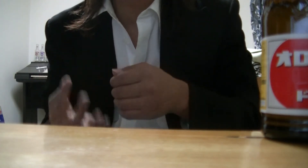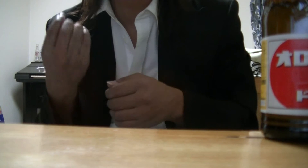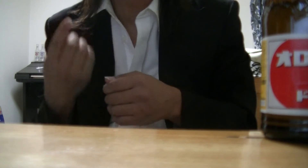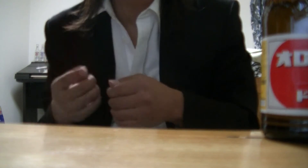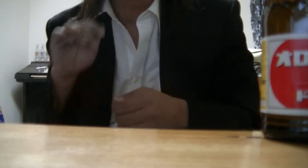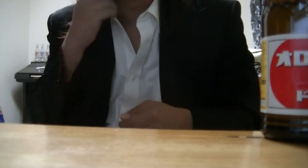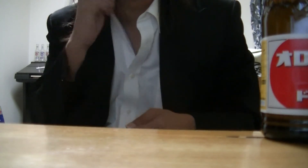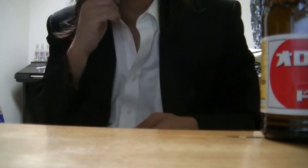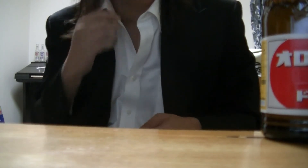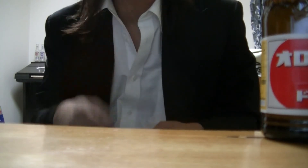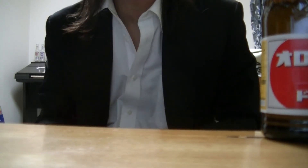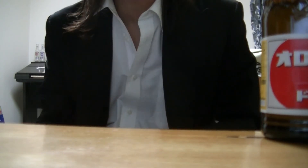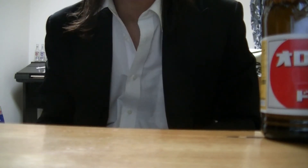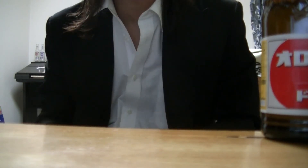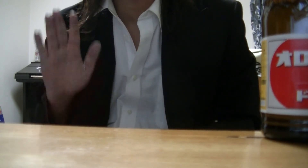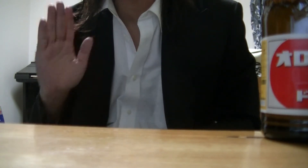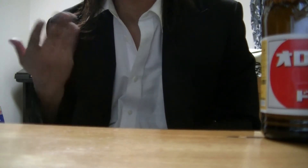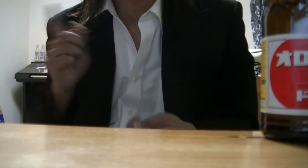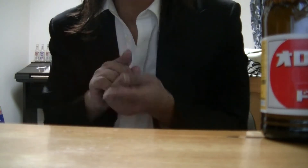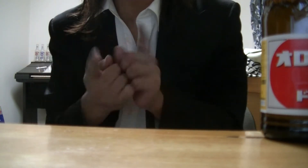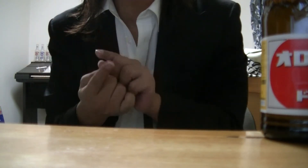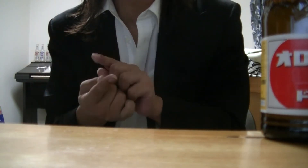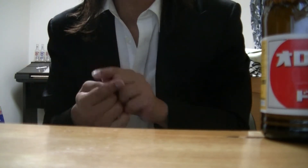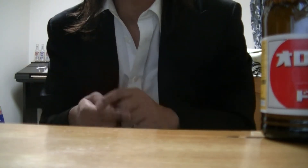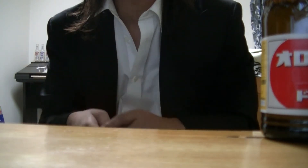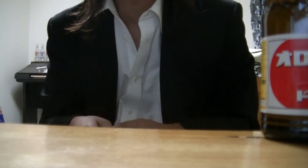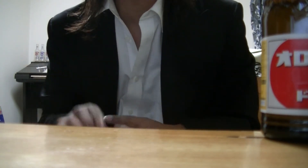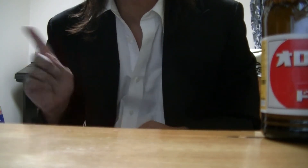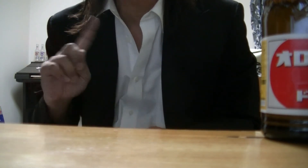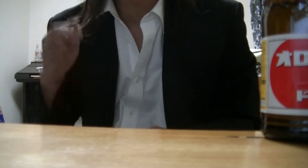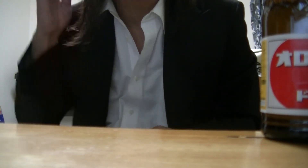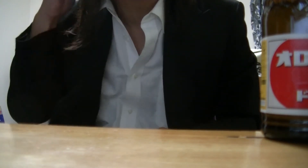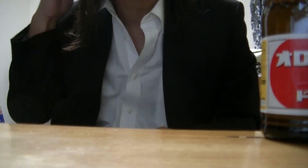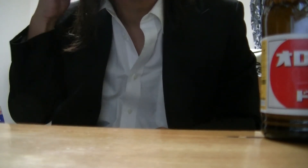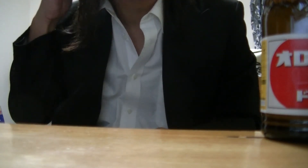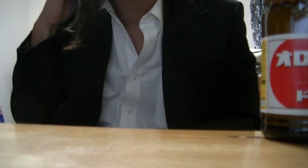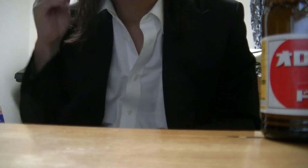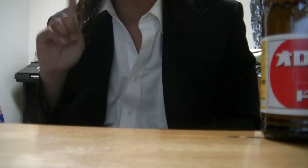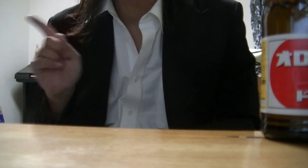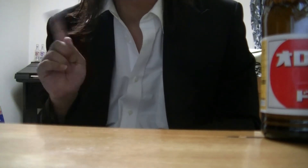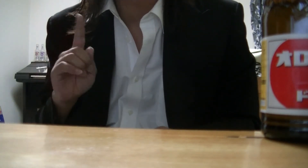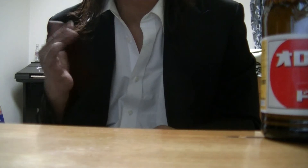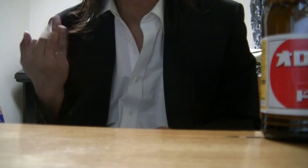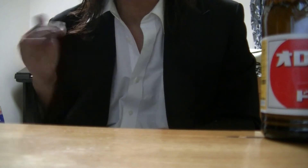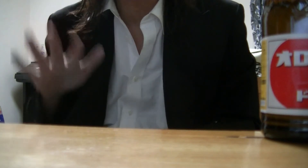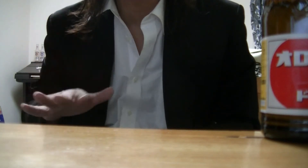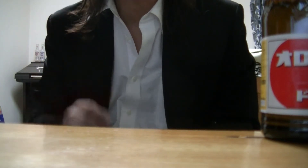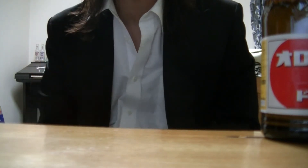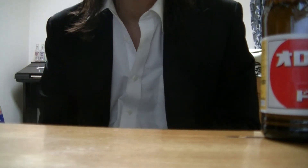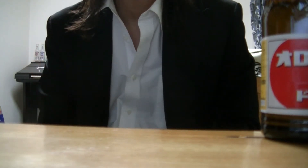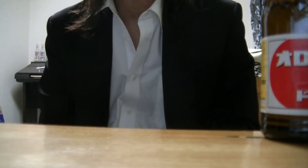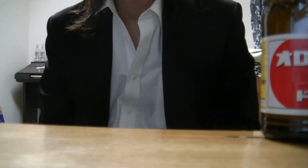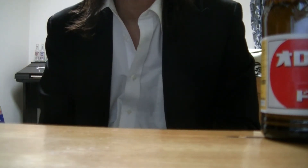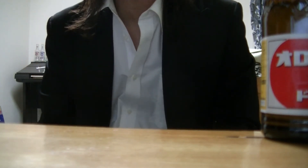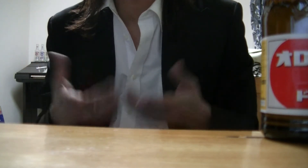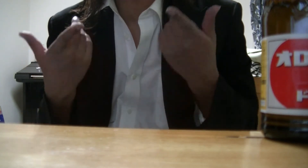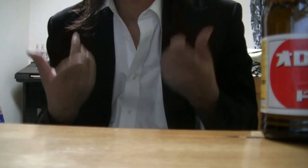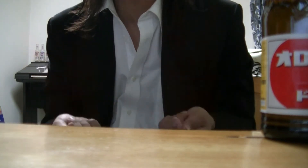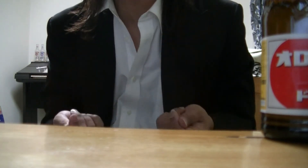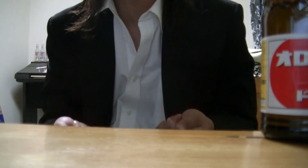ないんですよね。でも逆に言うと、小売店の店長が何に悩んでるかというと、ビジネスモデルに悩んでることはあんまりないですよね。結局 上下関